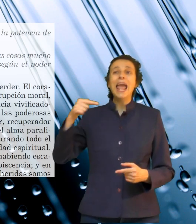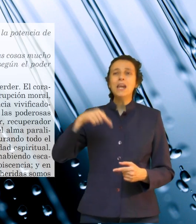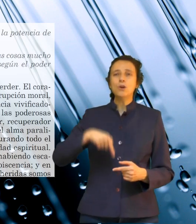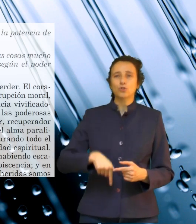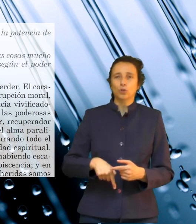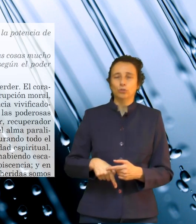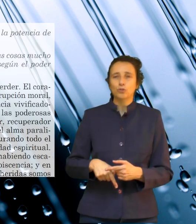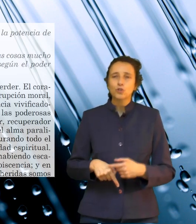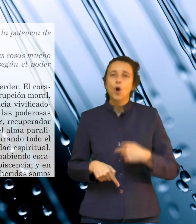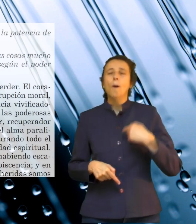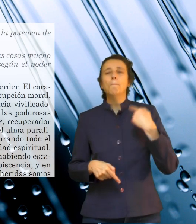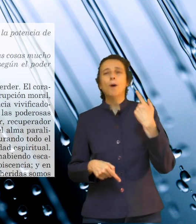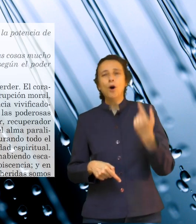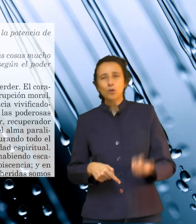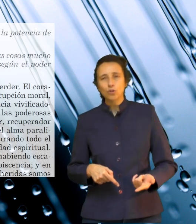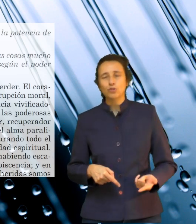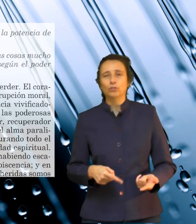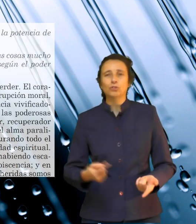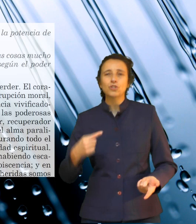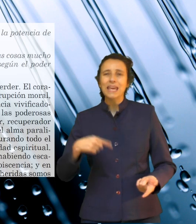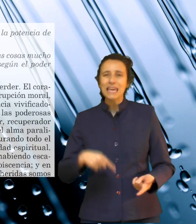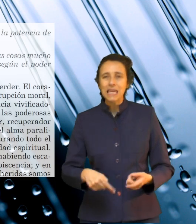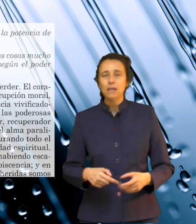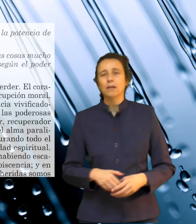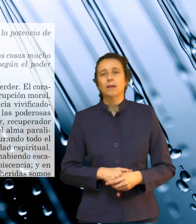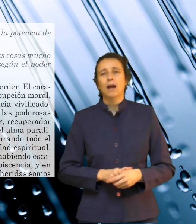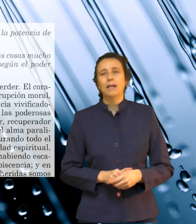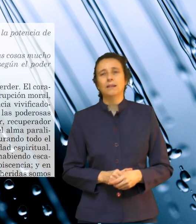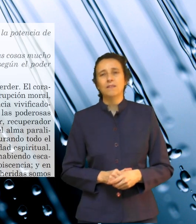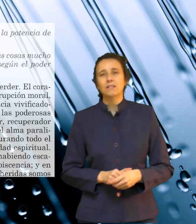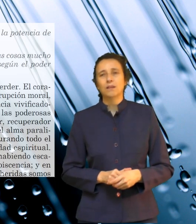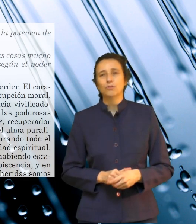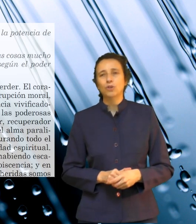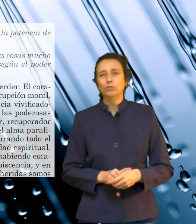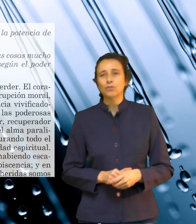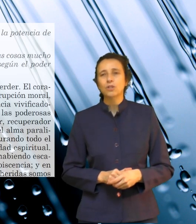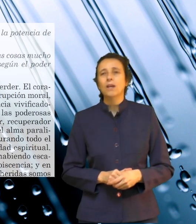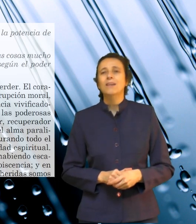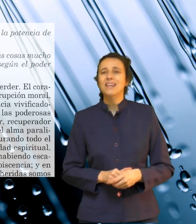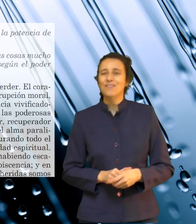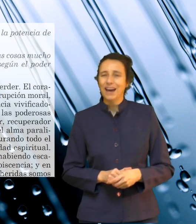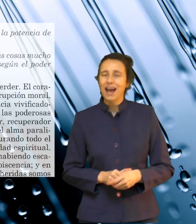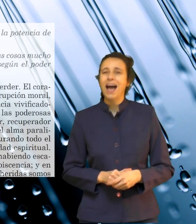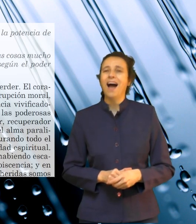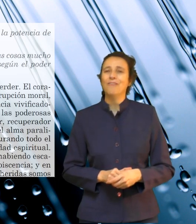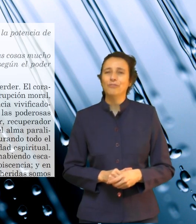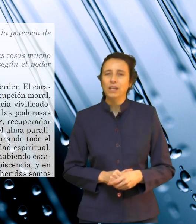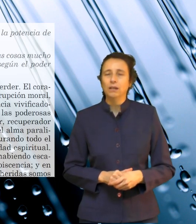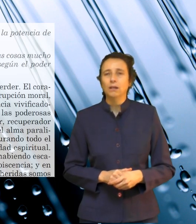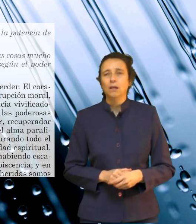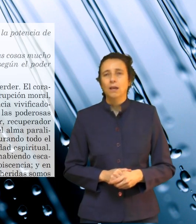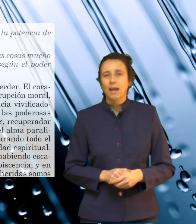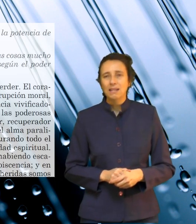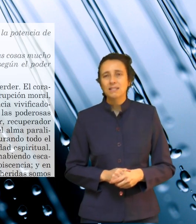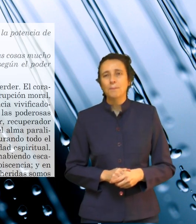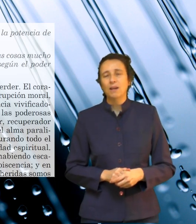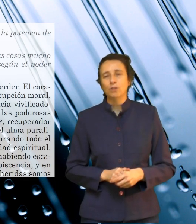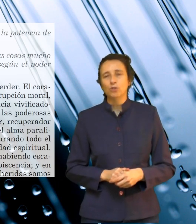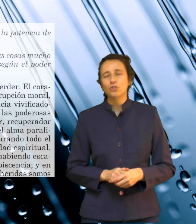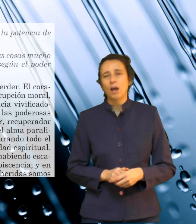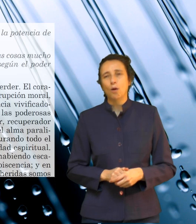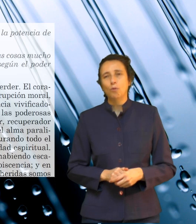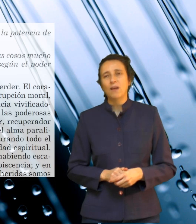actúa en nosotros, por nosotros y a través de nosotros, llevará a fin